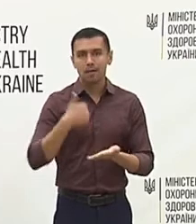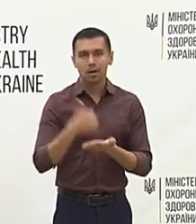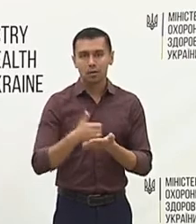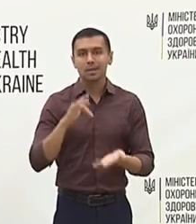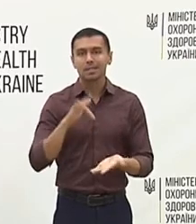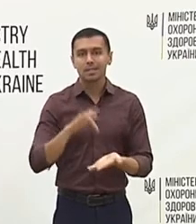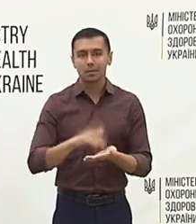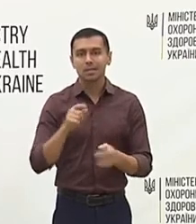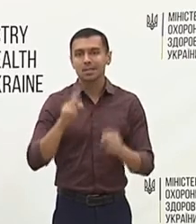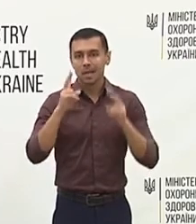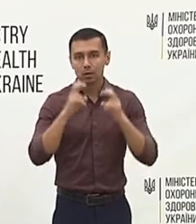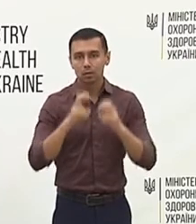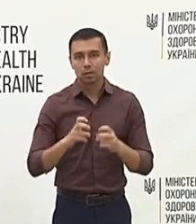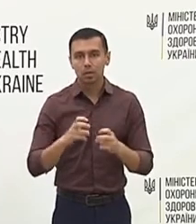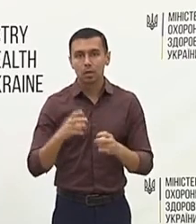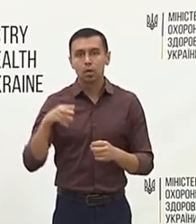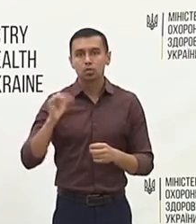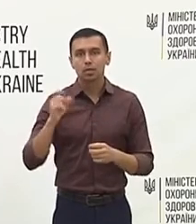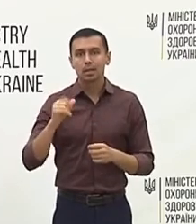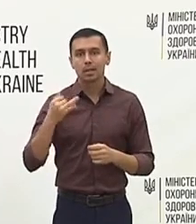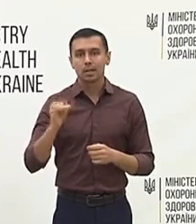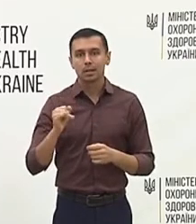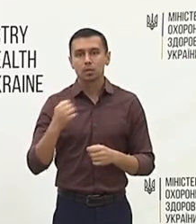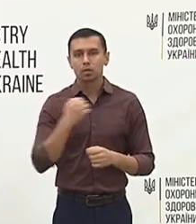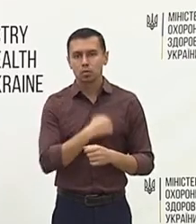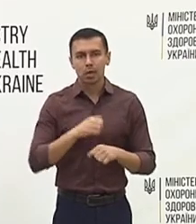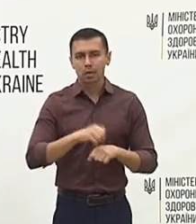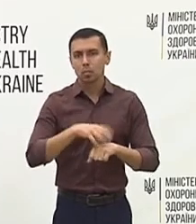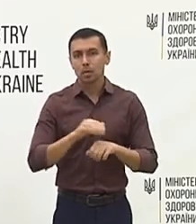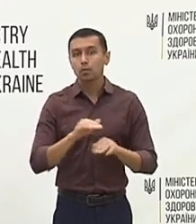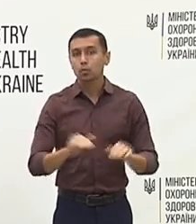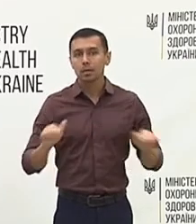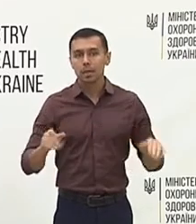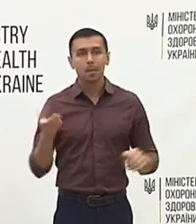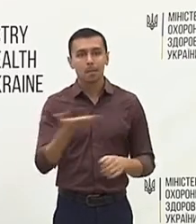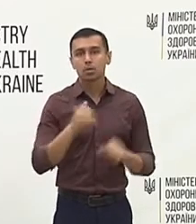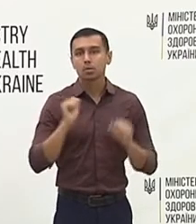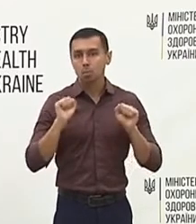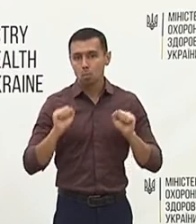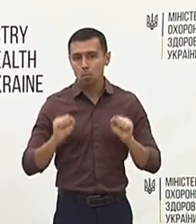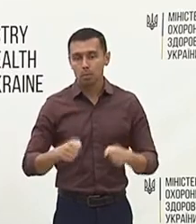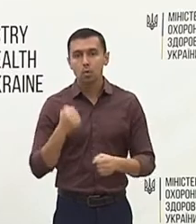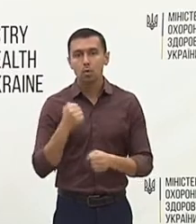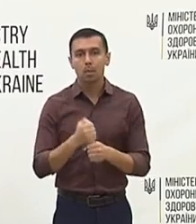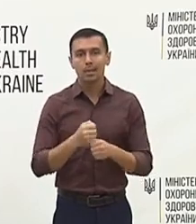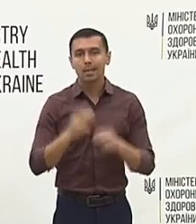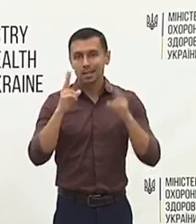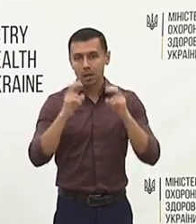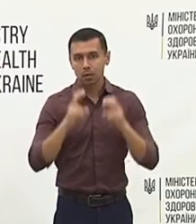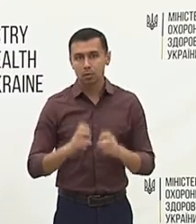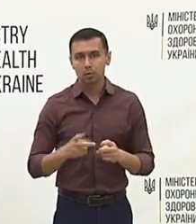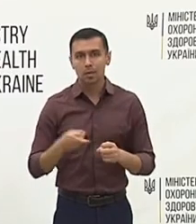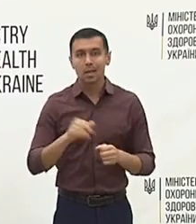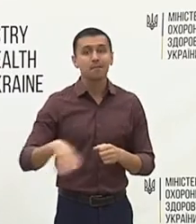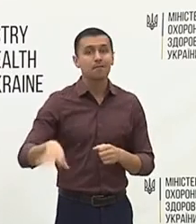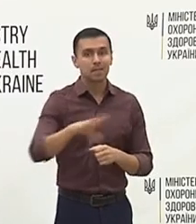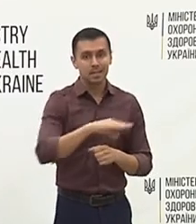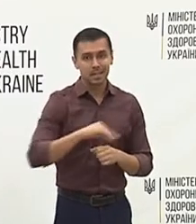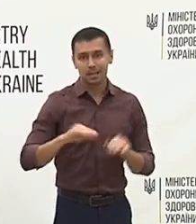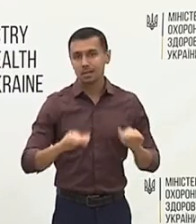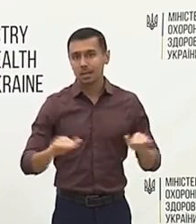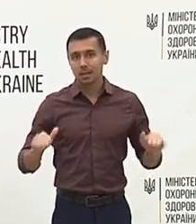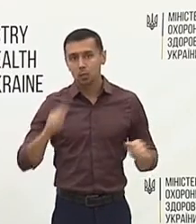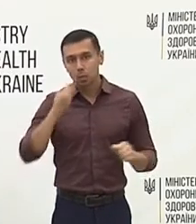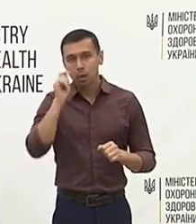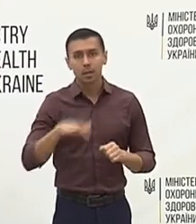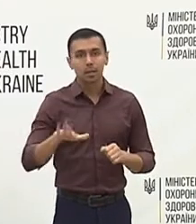референтного центру з діагностики солідних злоякісних пухлин у дітей. І ми зможемо робити діагностику для всіх дітей